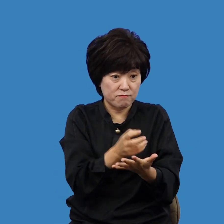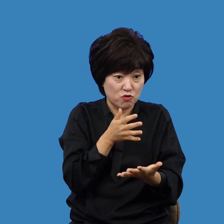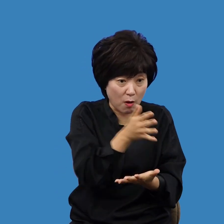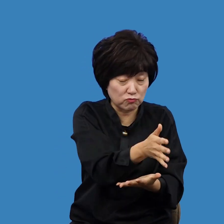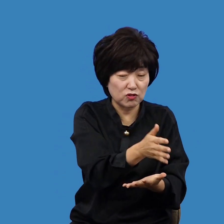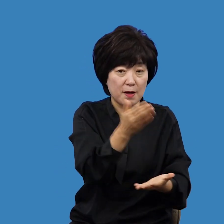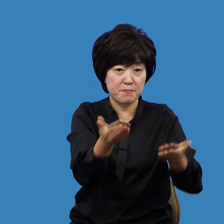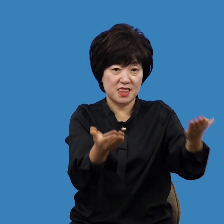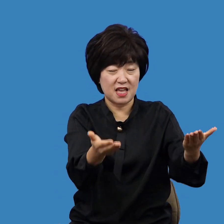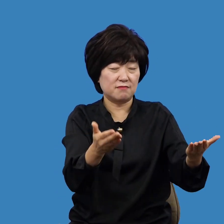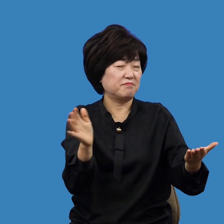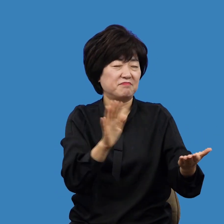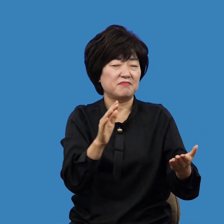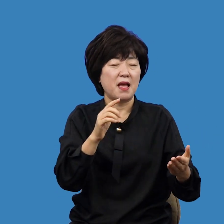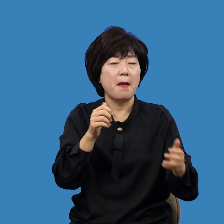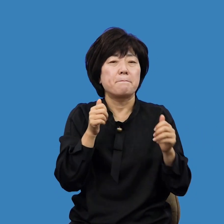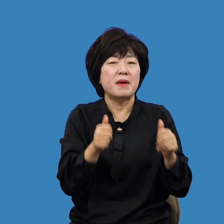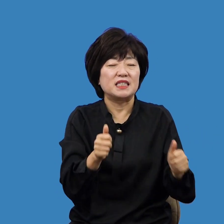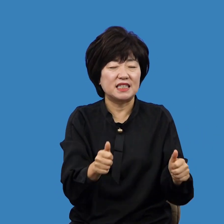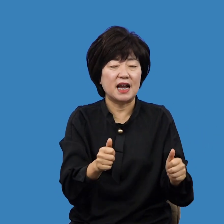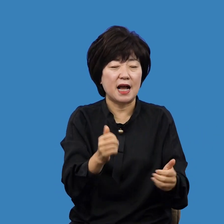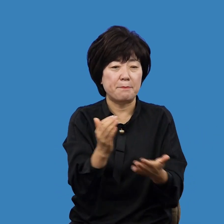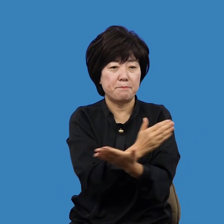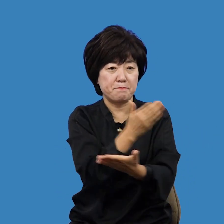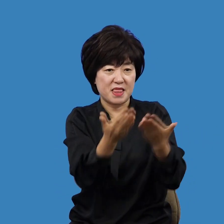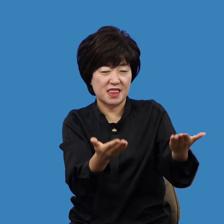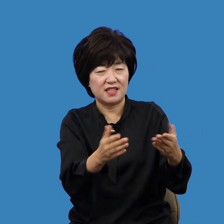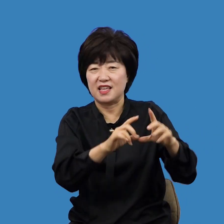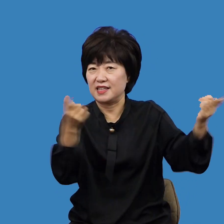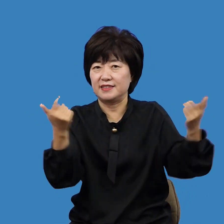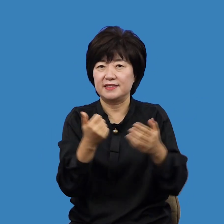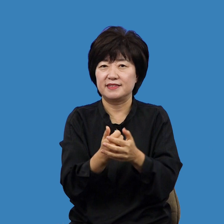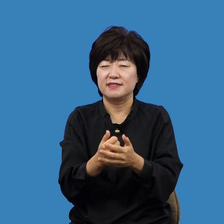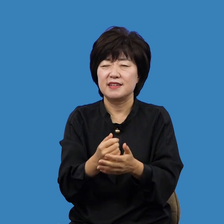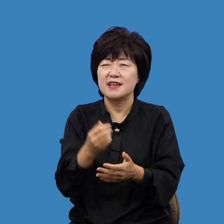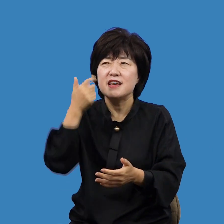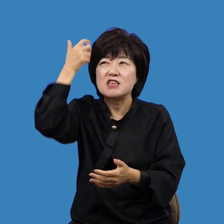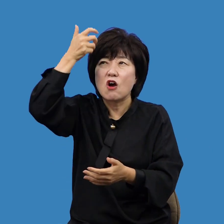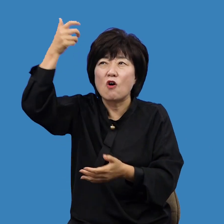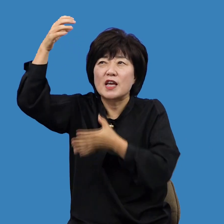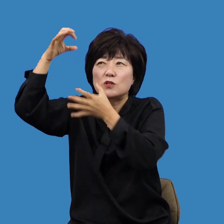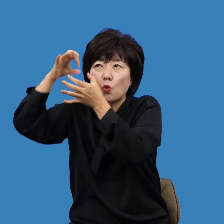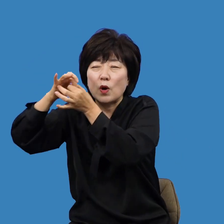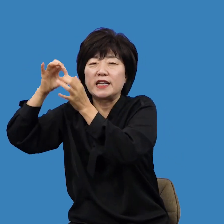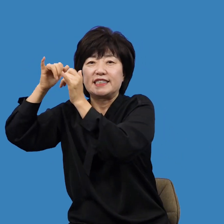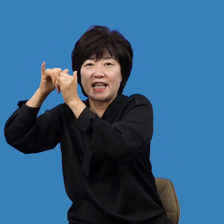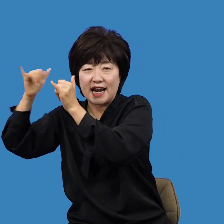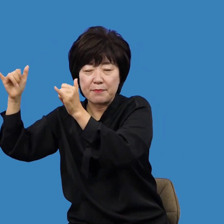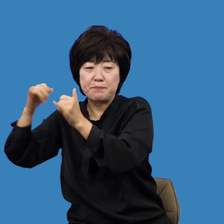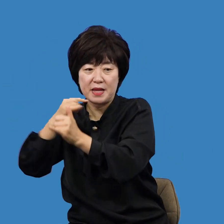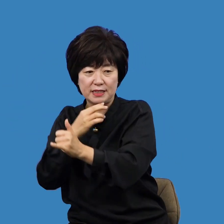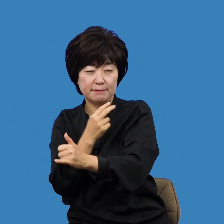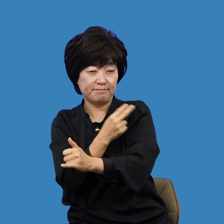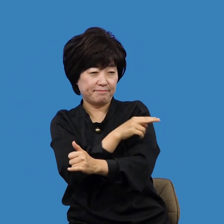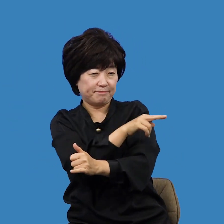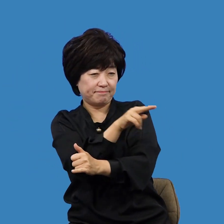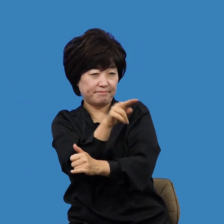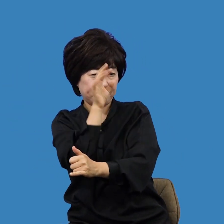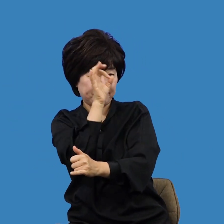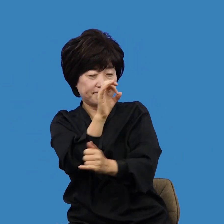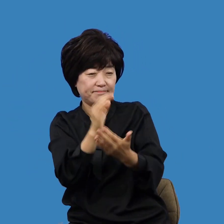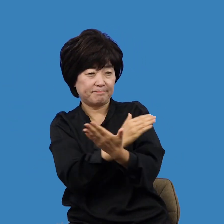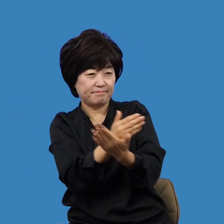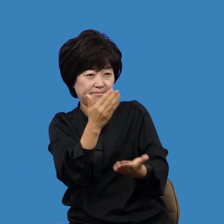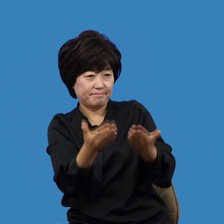그러지도 않았어요. 판사가 판단한다 그러지도 않았어요. 신령한 사람이, 영에 속한 영적인 사람이 판단한다 그랬어. 왜?